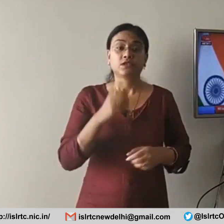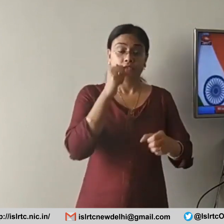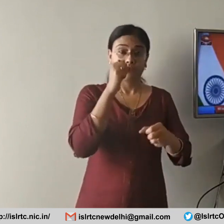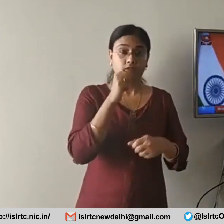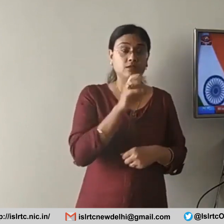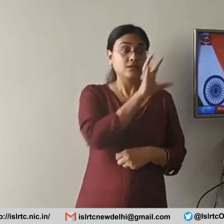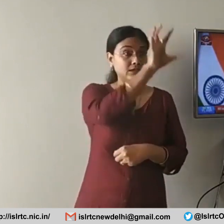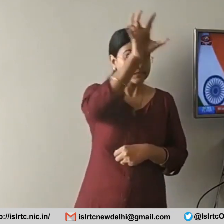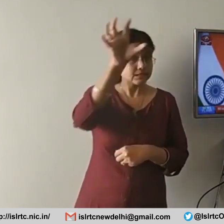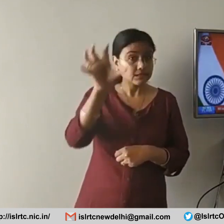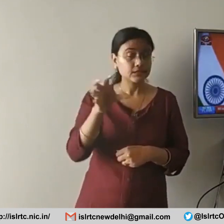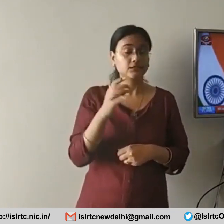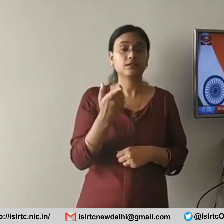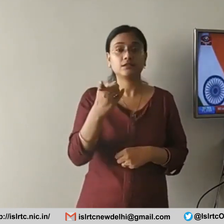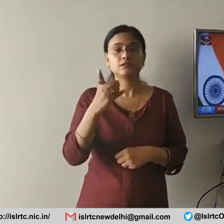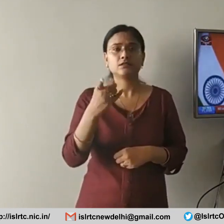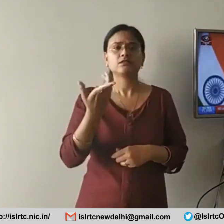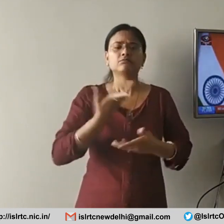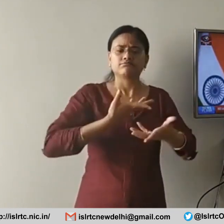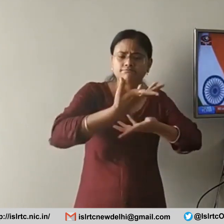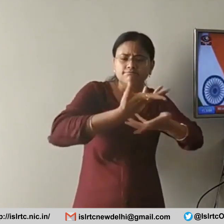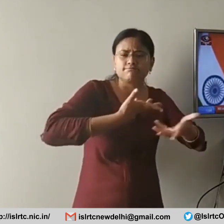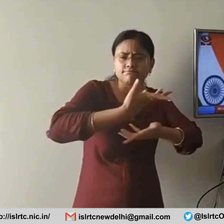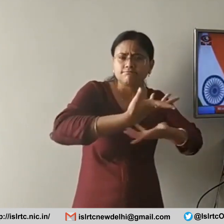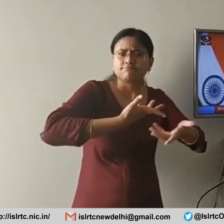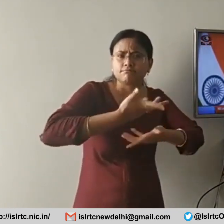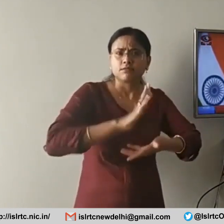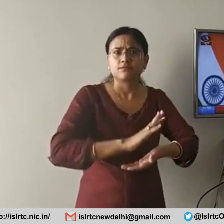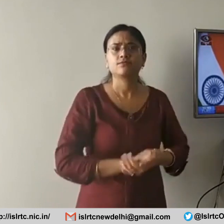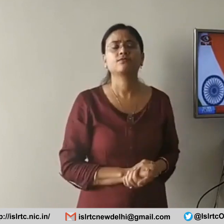के साथ निरंतर चर्चाएं की हैं।